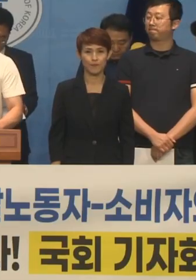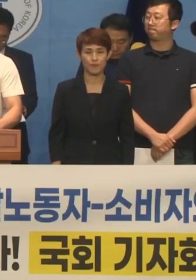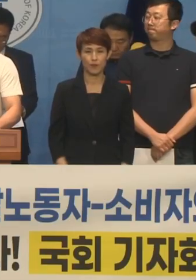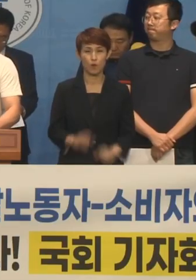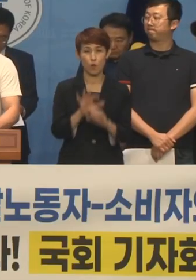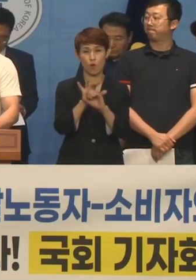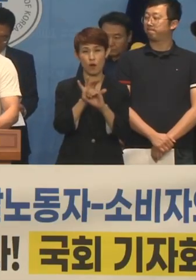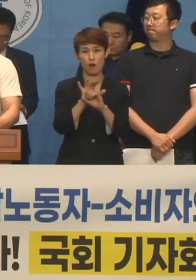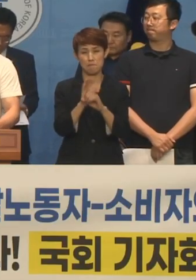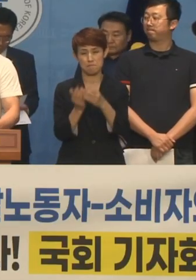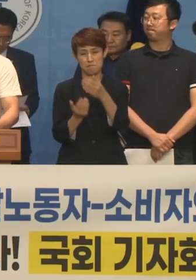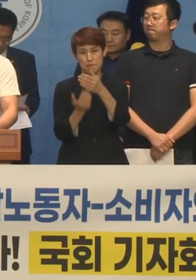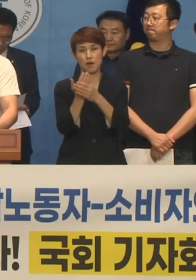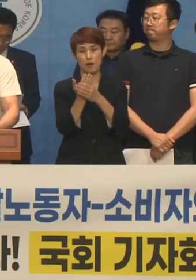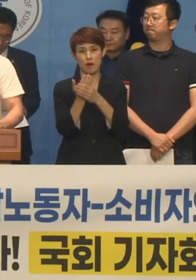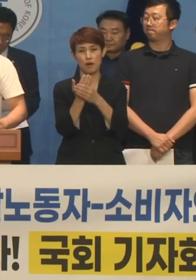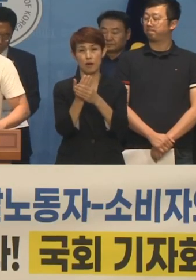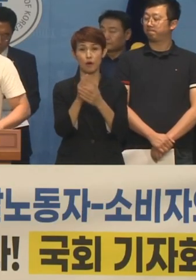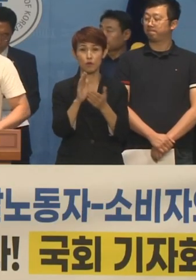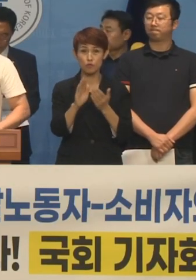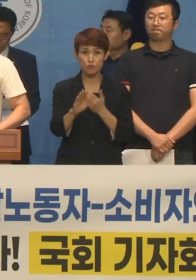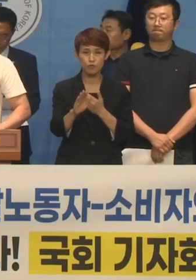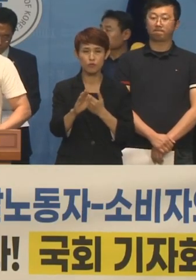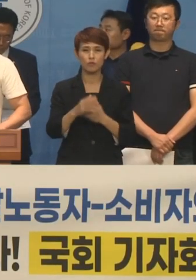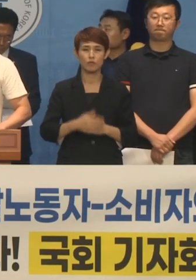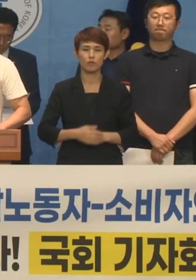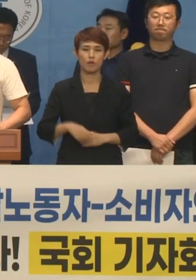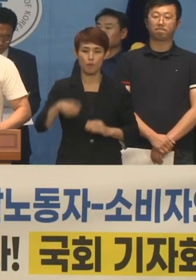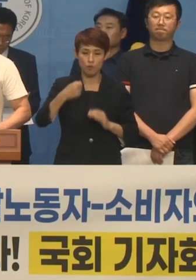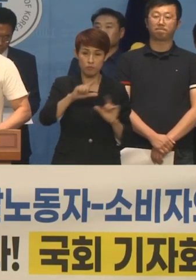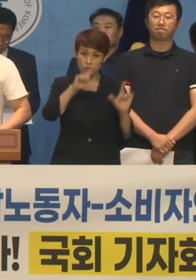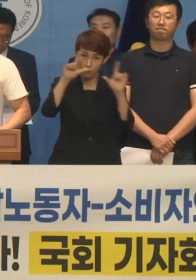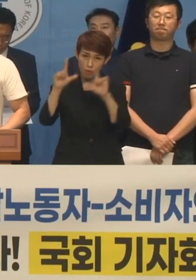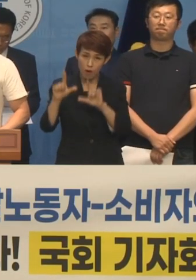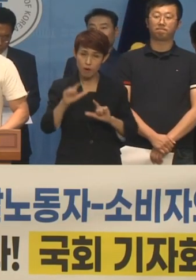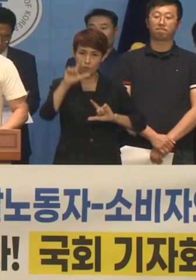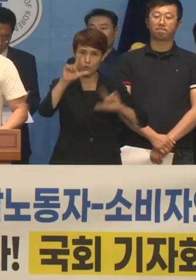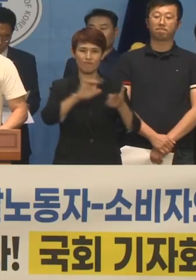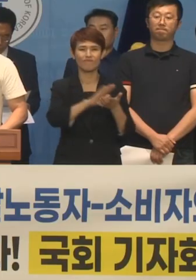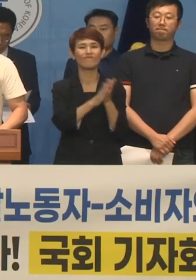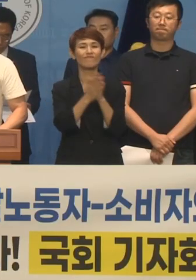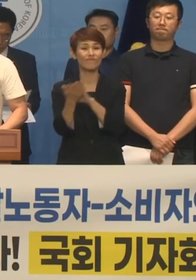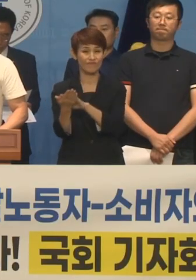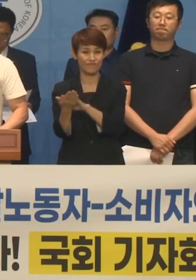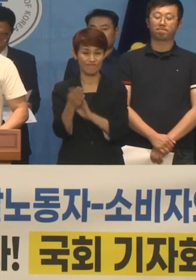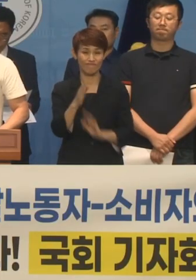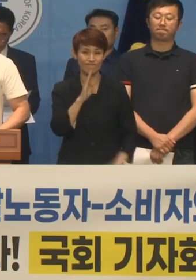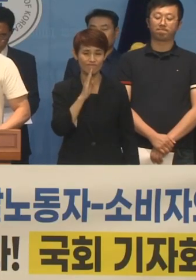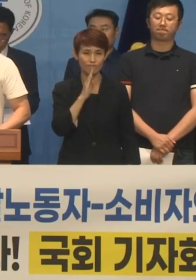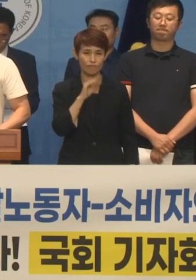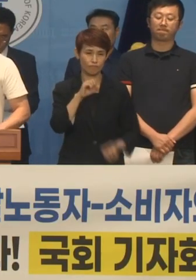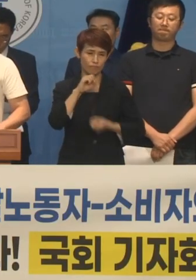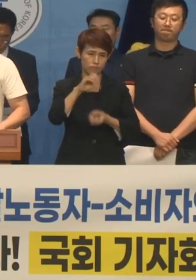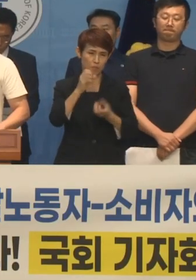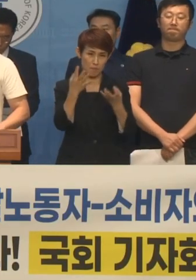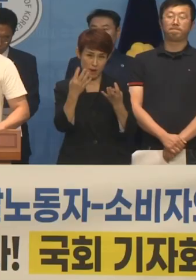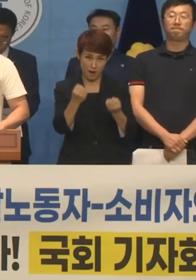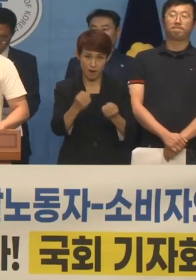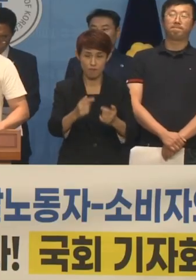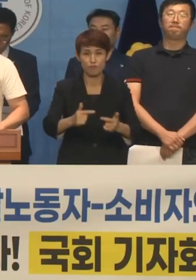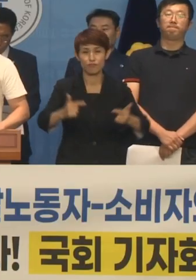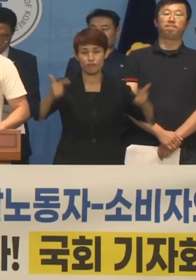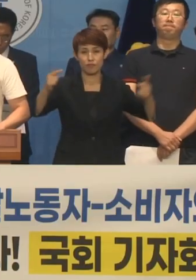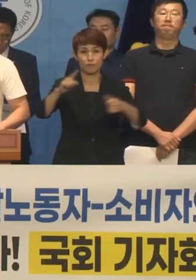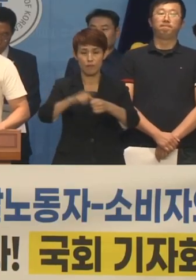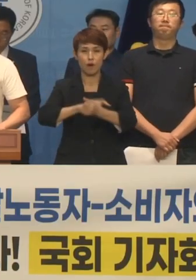코로나19를 거치면서 우리의 의식주 중 식생활의 모습이 많이 변했습니다. 배달 비중이 커진 만큼이나 배달 산업은